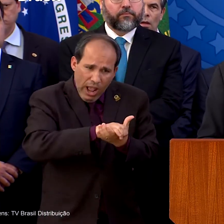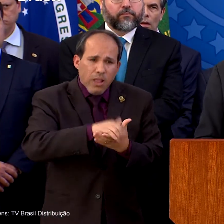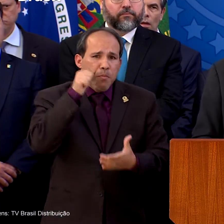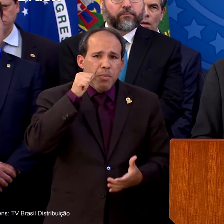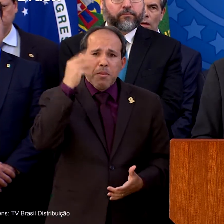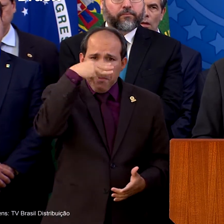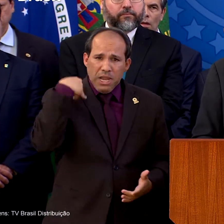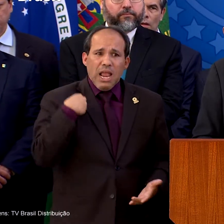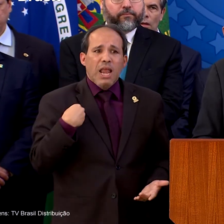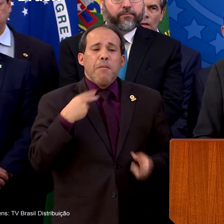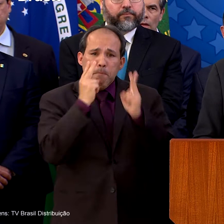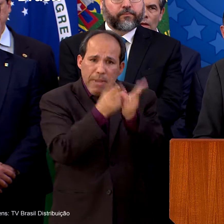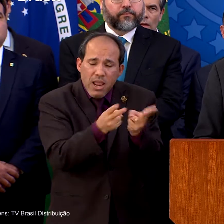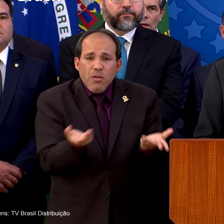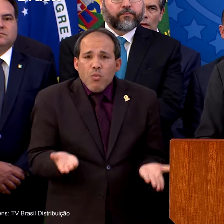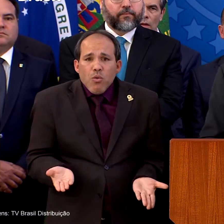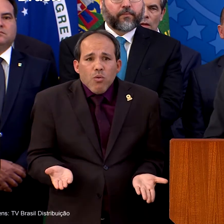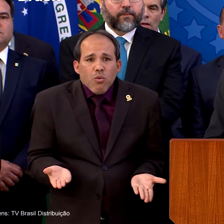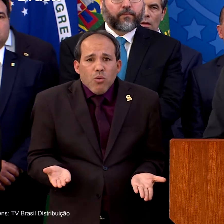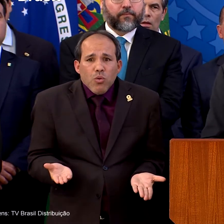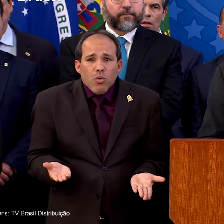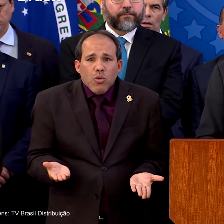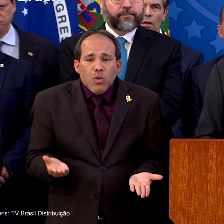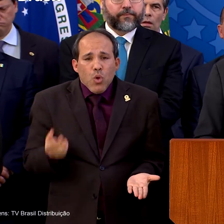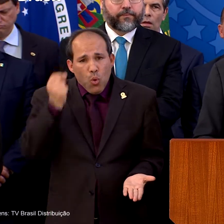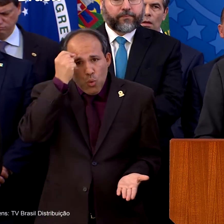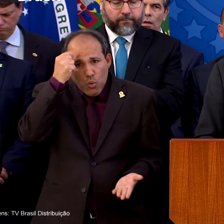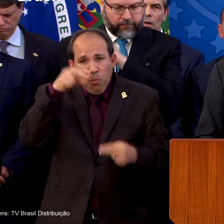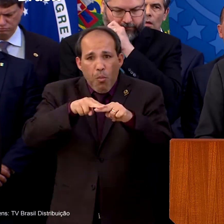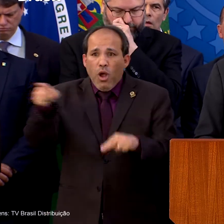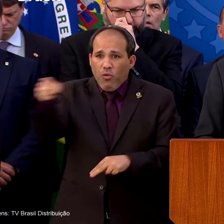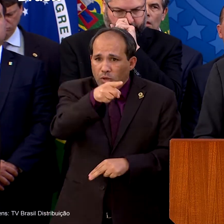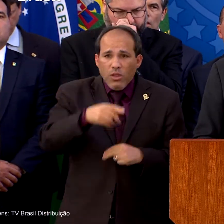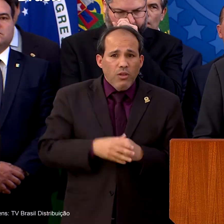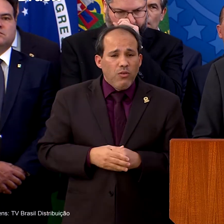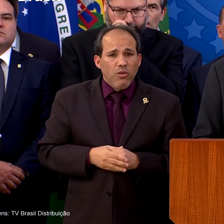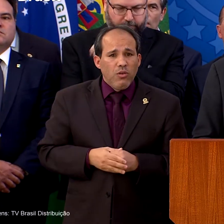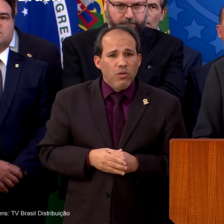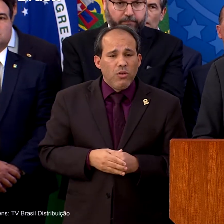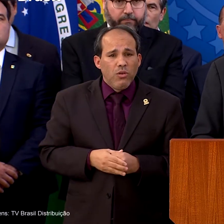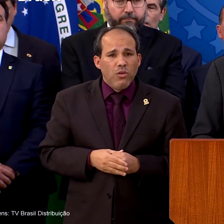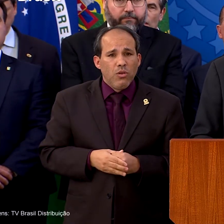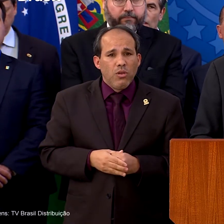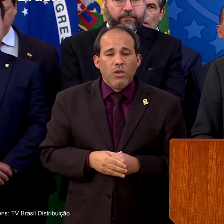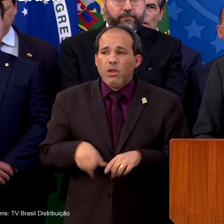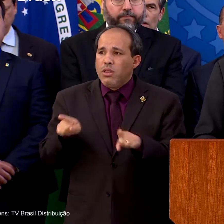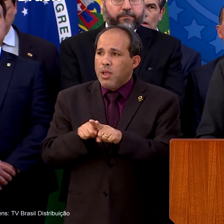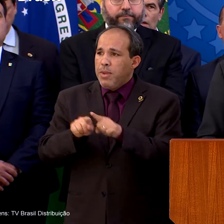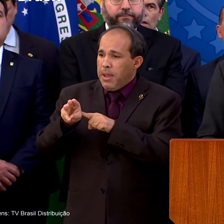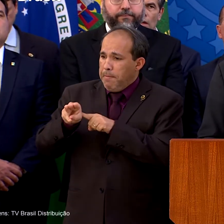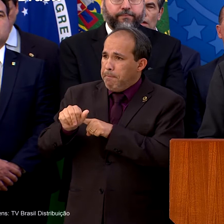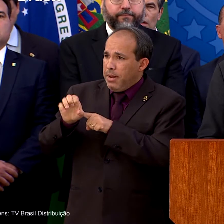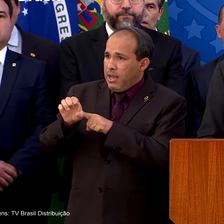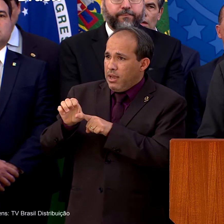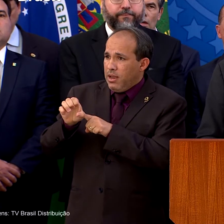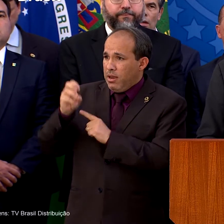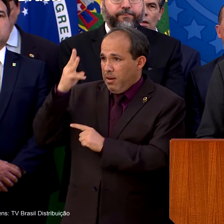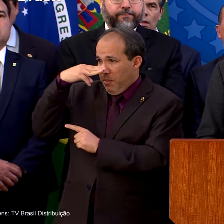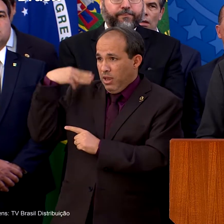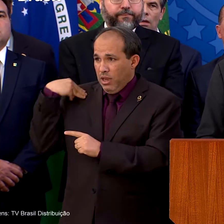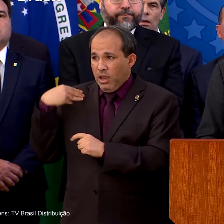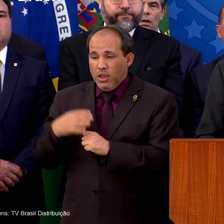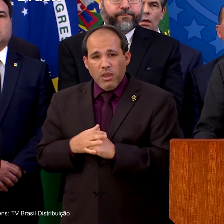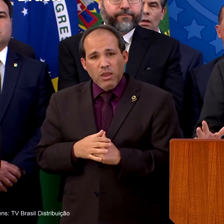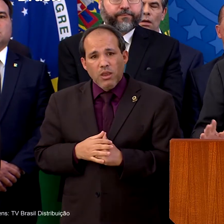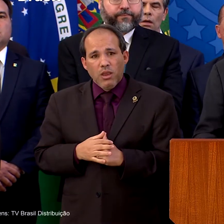assim mesmo eu fiquei sabendo atrás do atrás de vocês também oi e a mãe da senhora michele